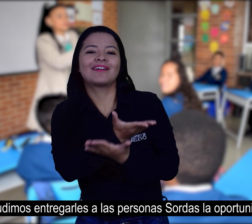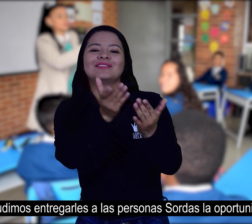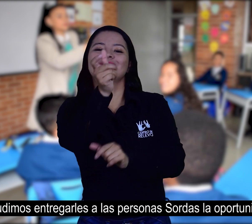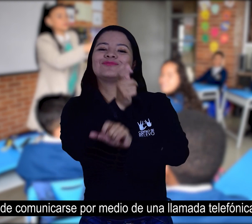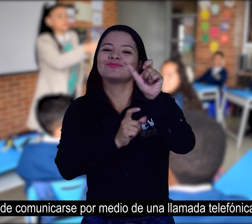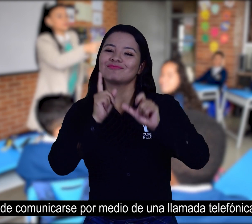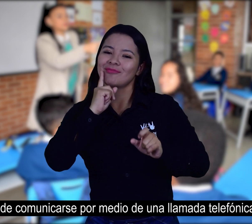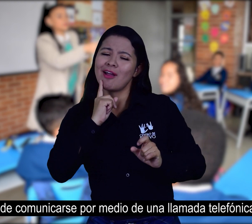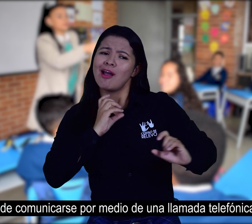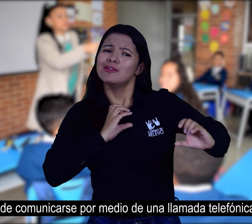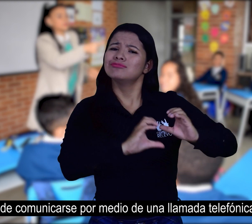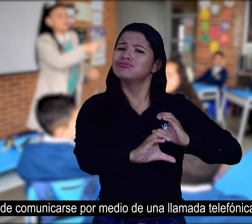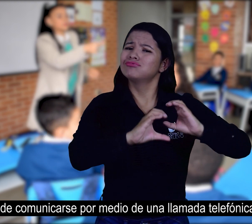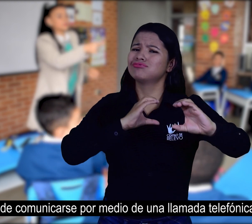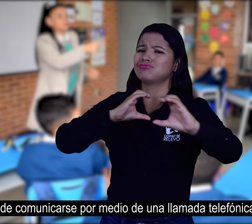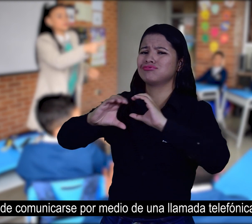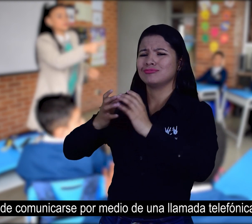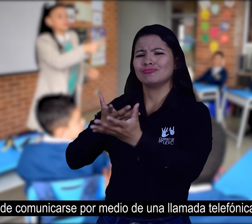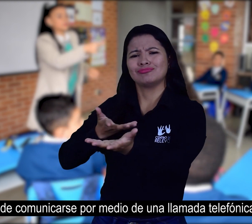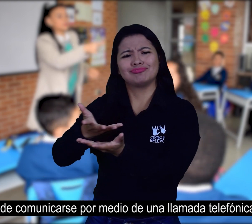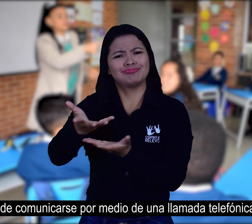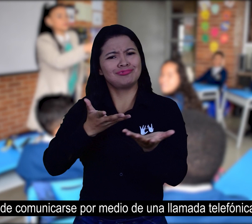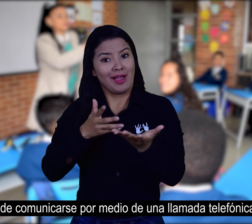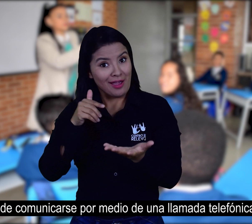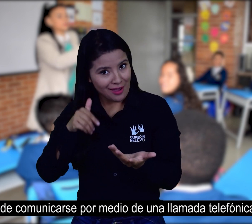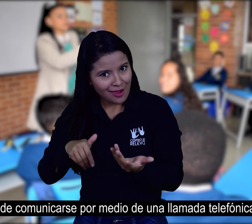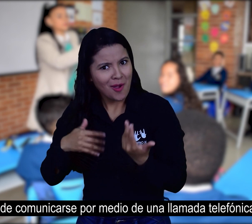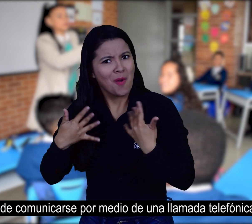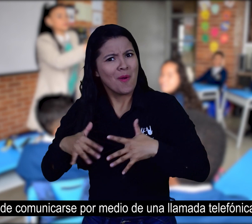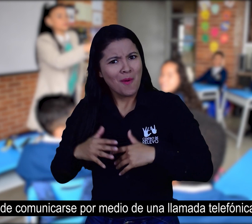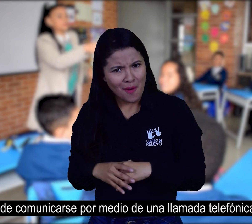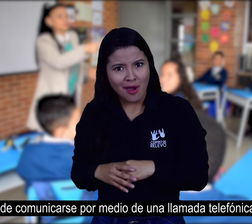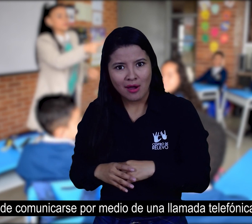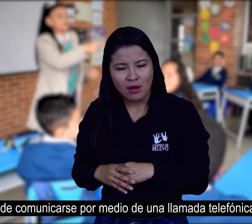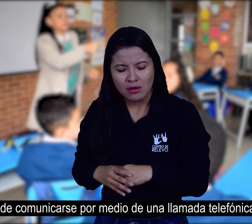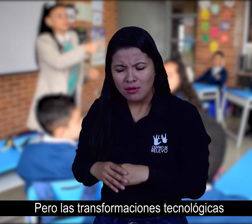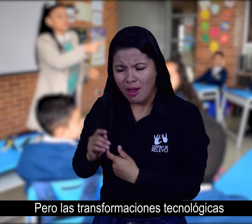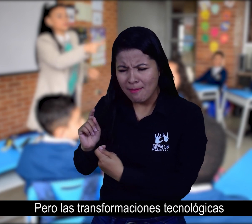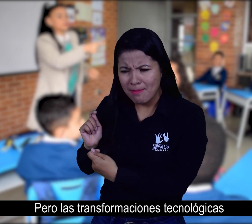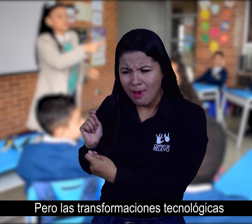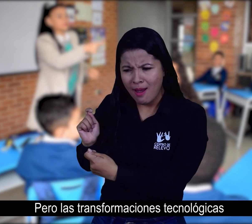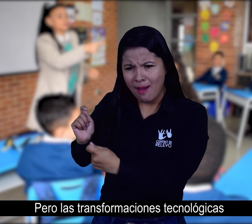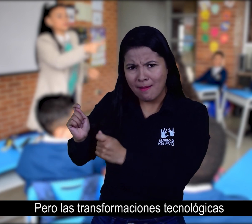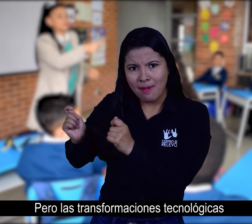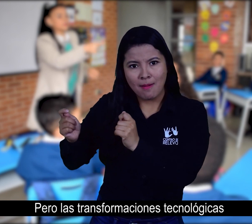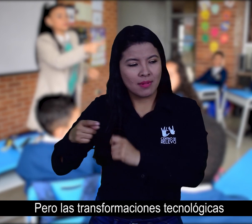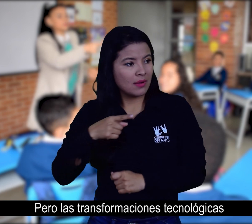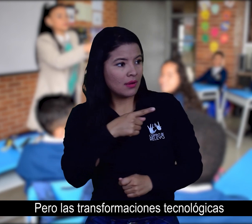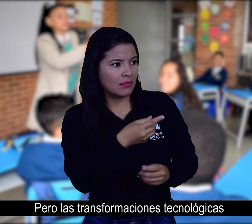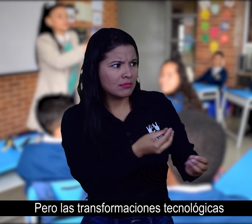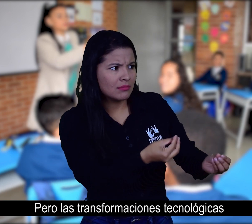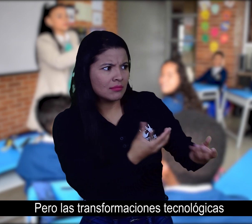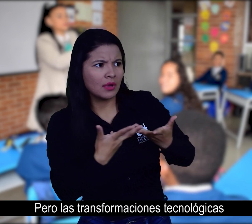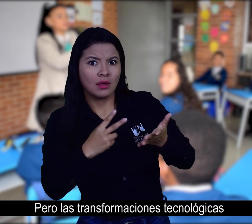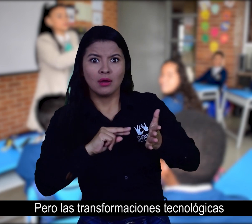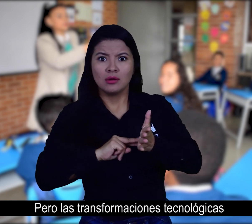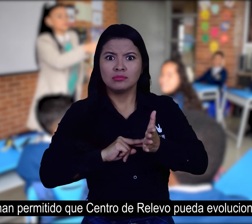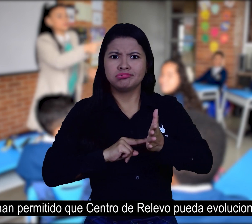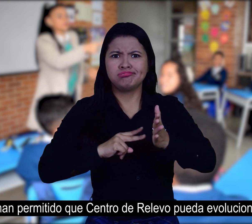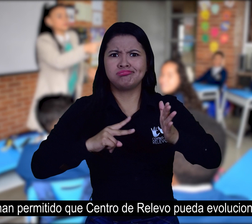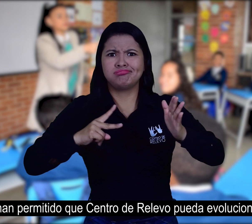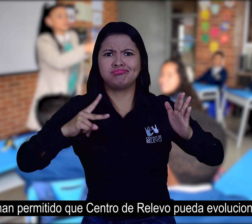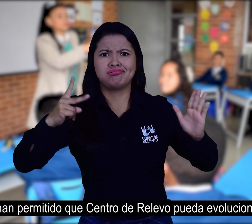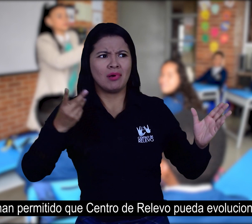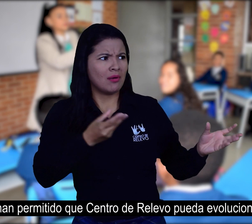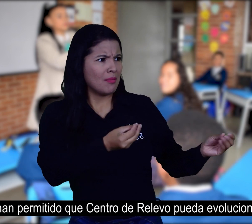la oportunidad de comunicarse por medio de una llamada telefónica. Pero las transformaciones tecnológicas